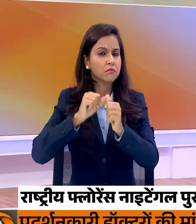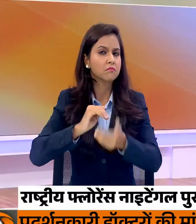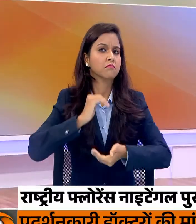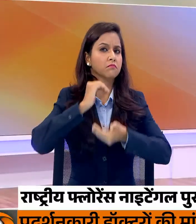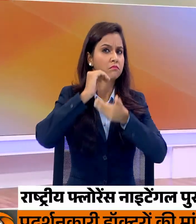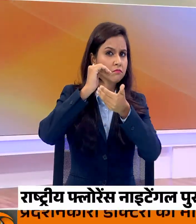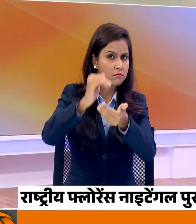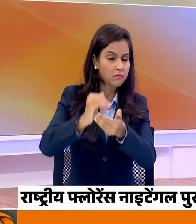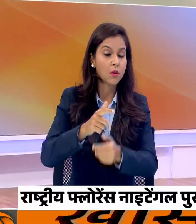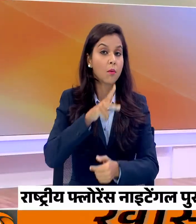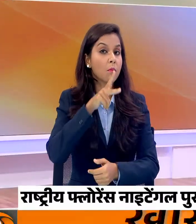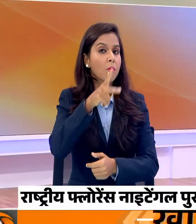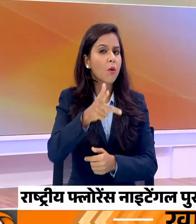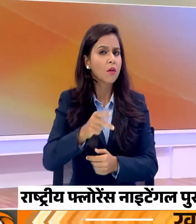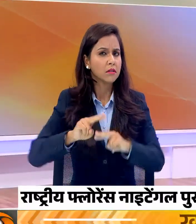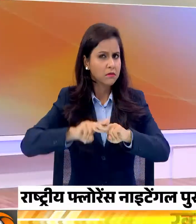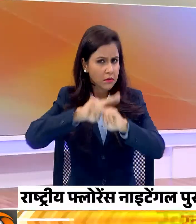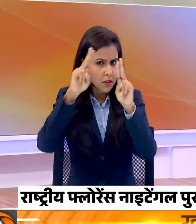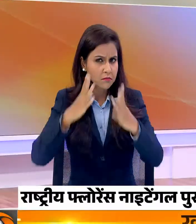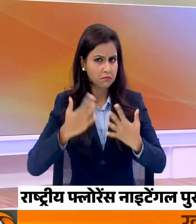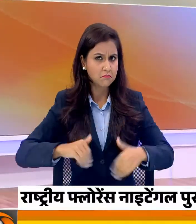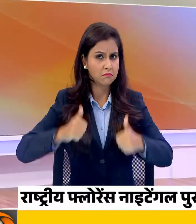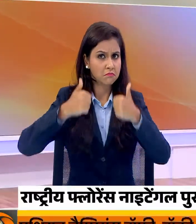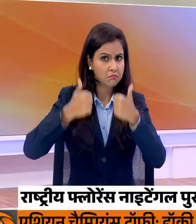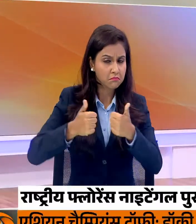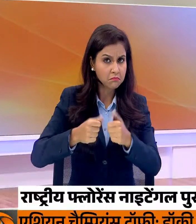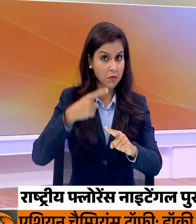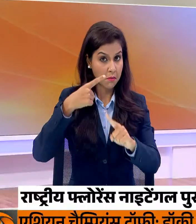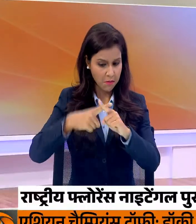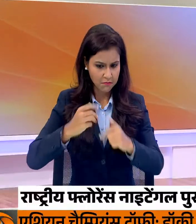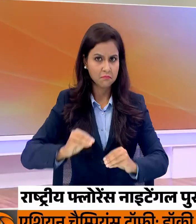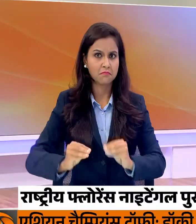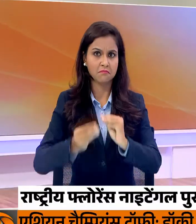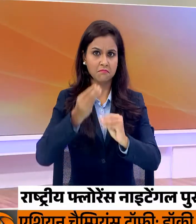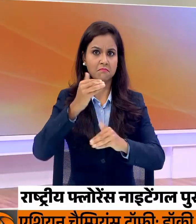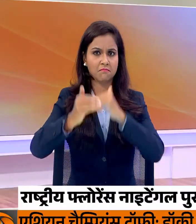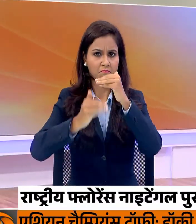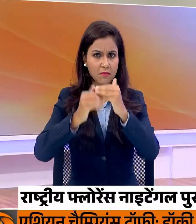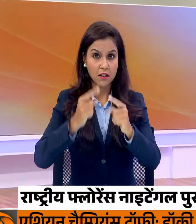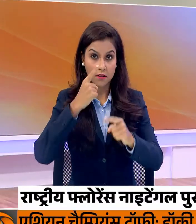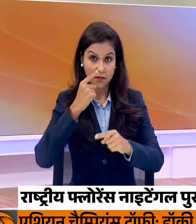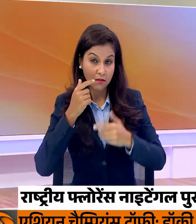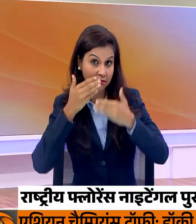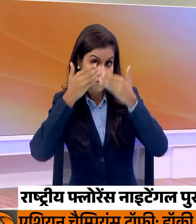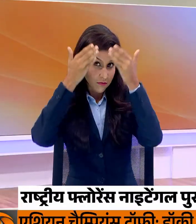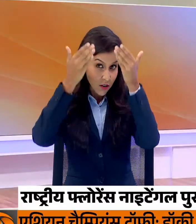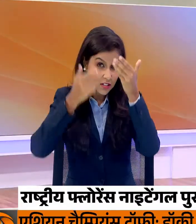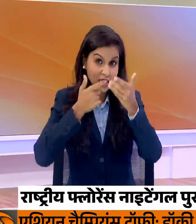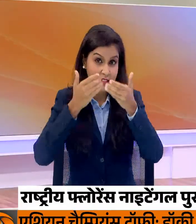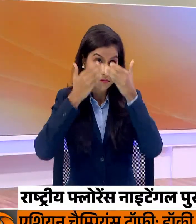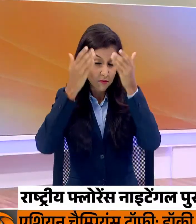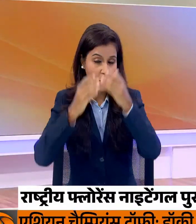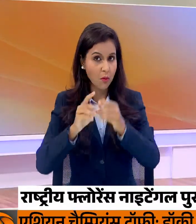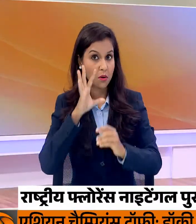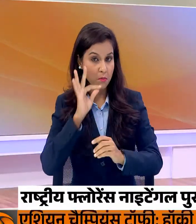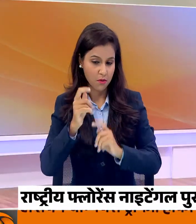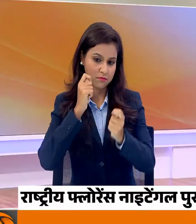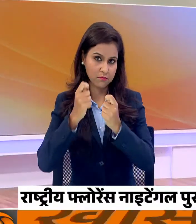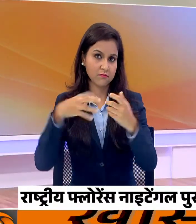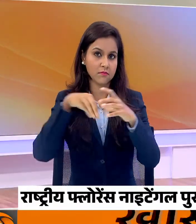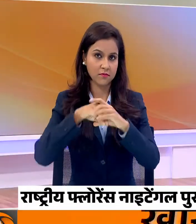पुरस्कार। कहा, राष्ट्र के स्वास्थ्य और तंदुरुस्ती को बढ़ाने में नर्स और मिडवाइफ्स की है महत्वपूर्ण भूमिका।